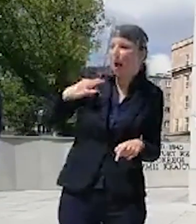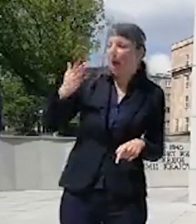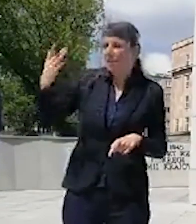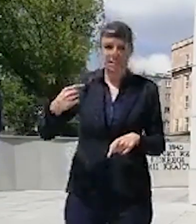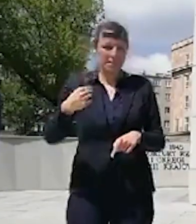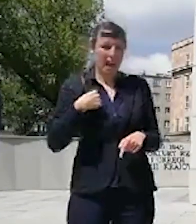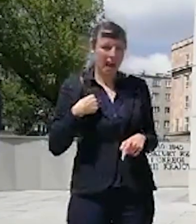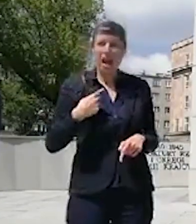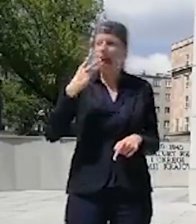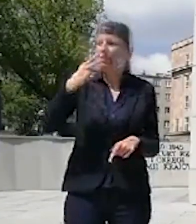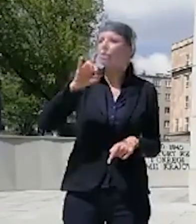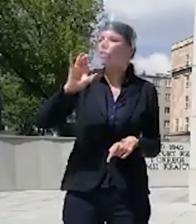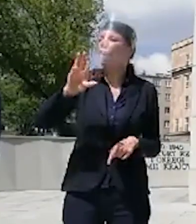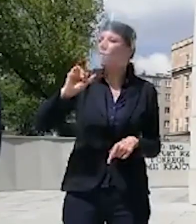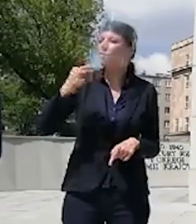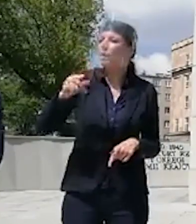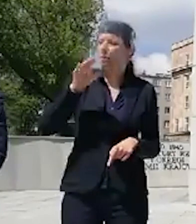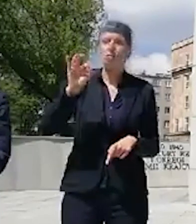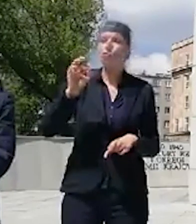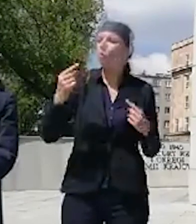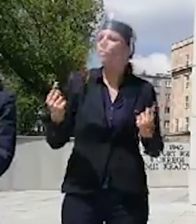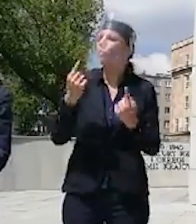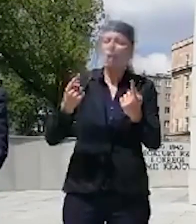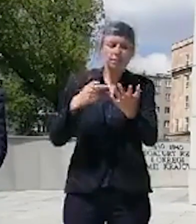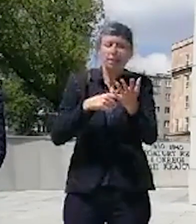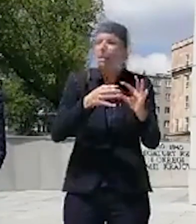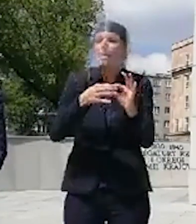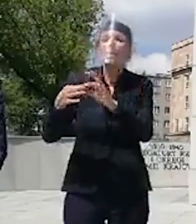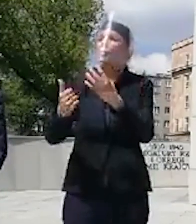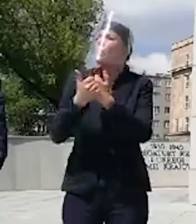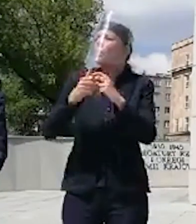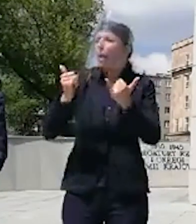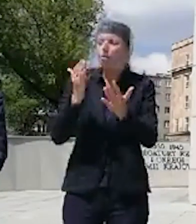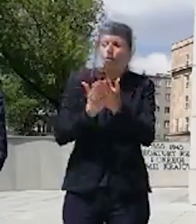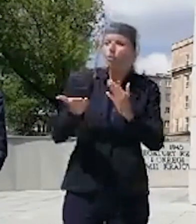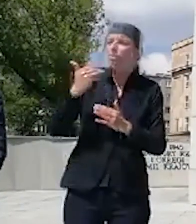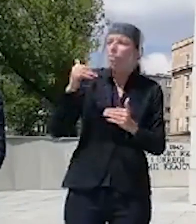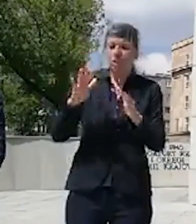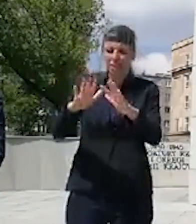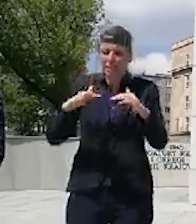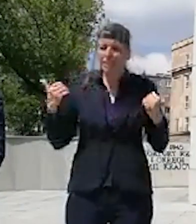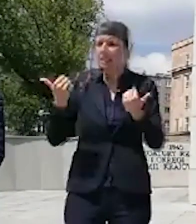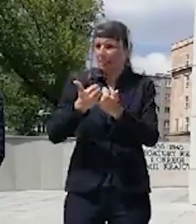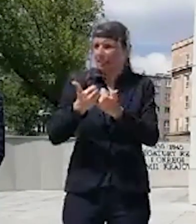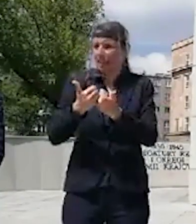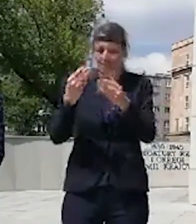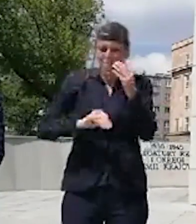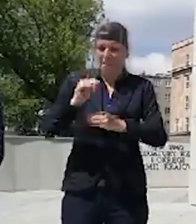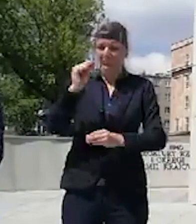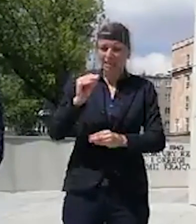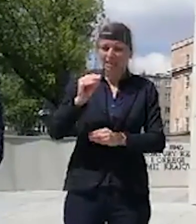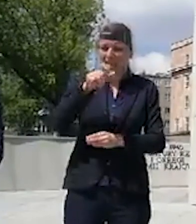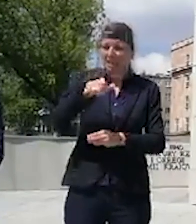który wywołał Jarosław Gowin. Przecież już wtedy mogliśmy mieć zupełnie inną większość w Sejmie. Ale dlaczego do tego nie doszło? Dlatego, że